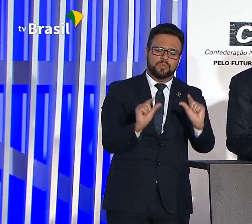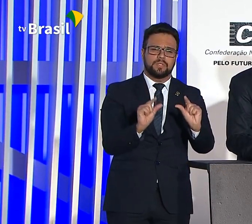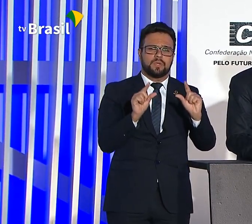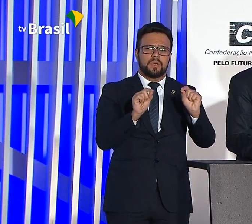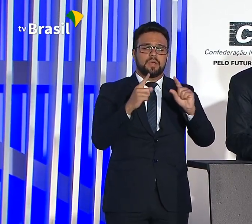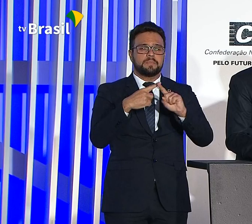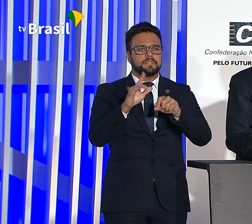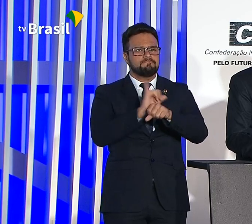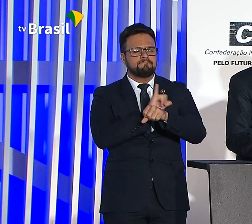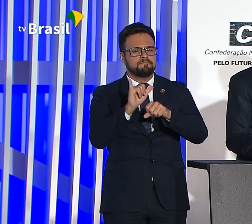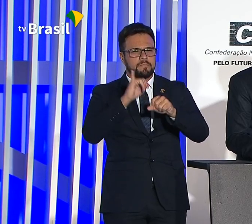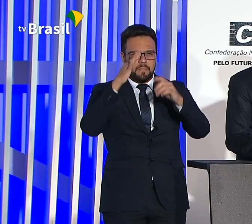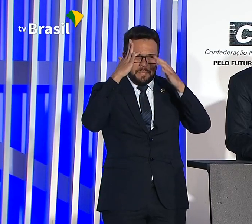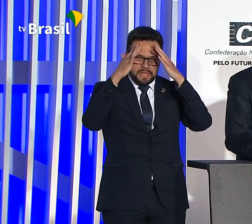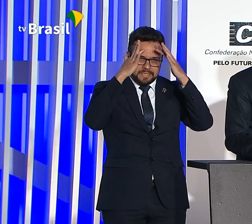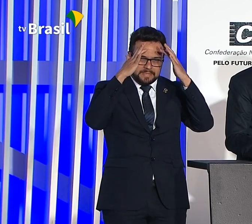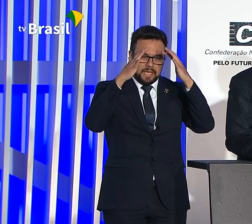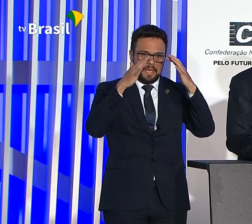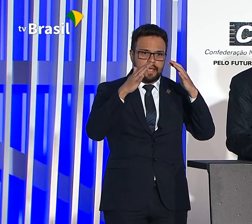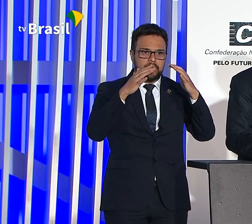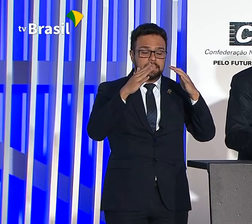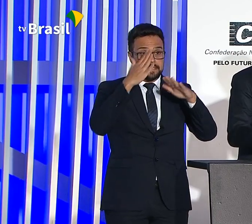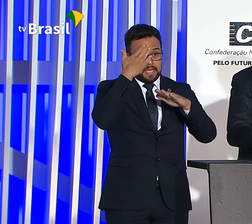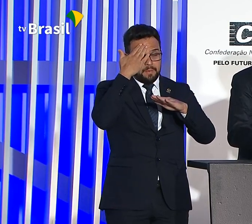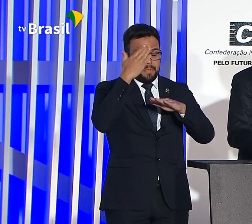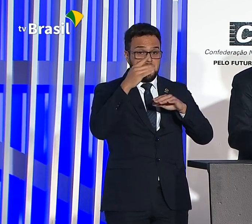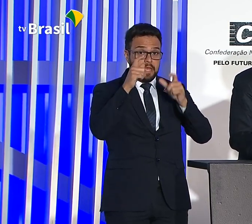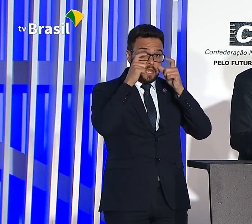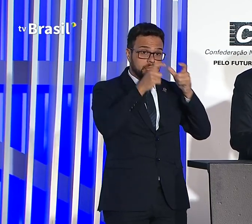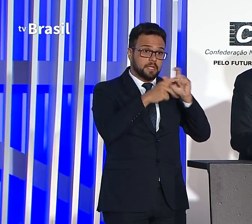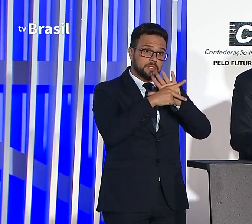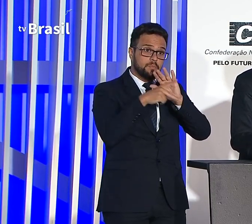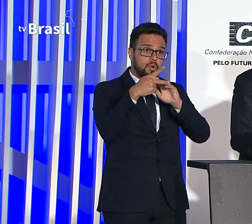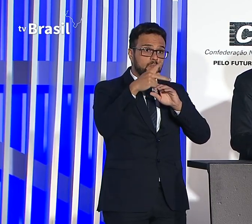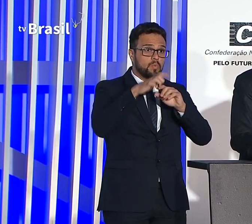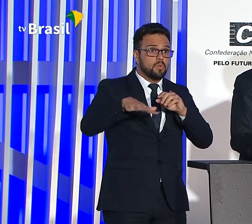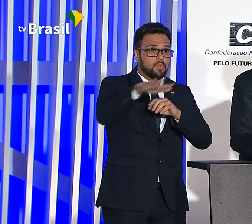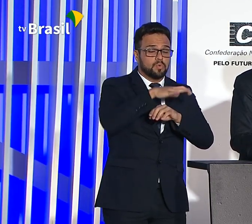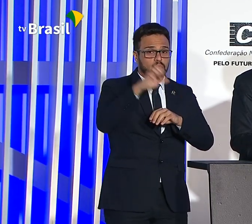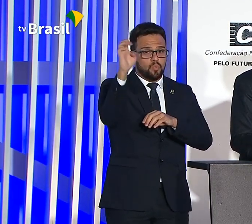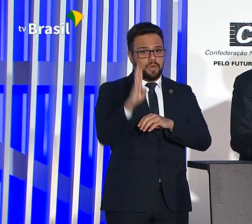pensado tem que entender os interesses do brasil e não de grupos